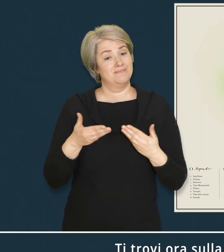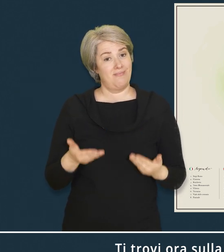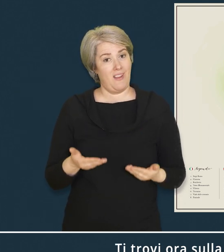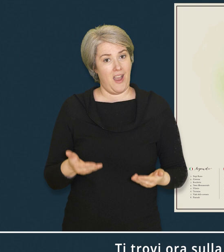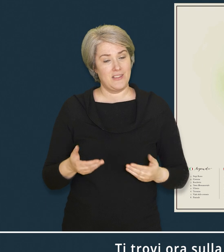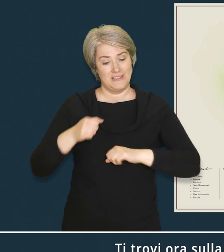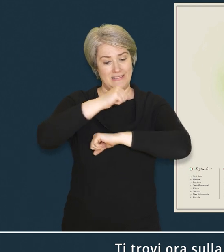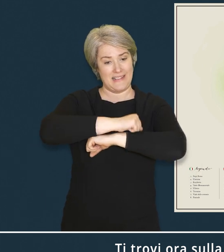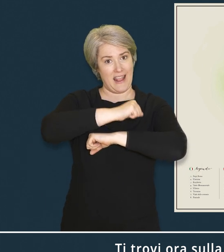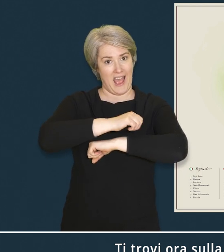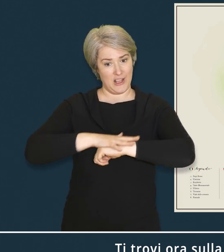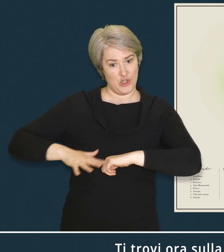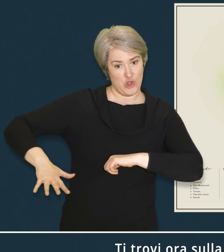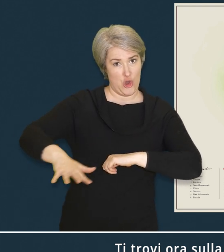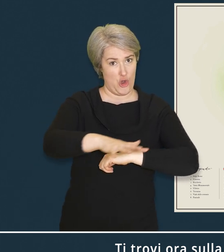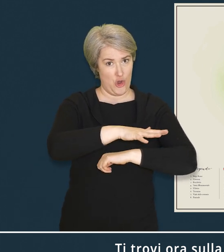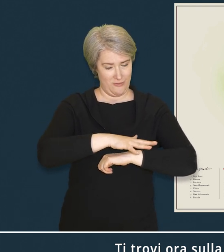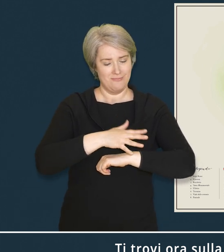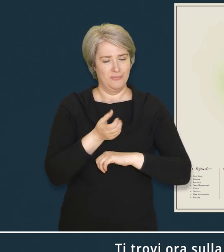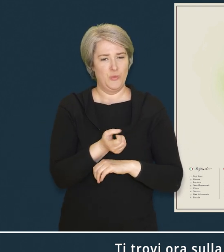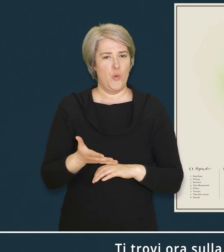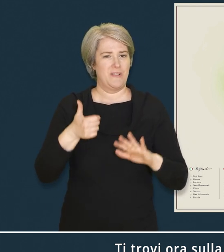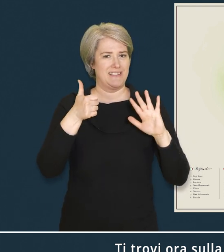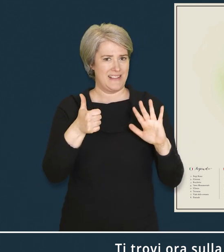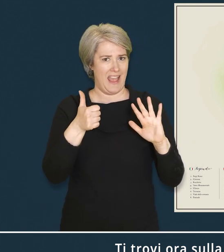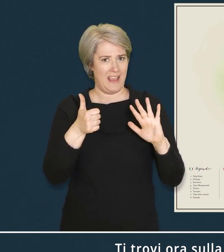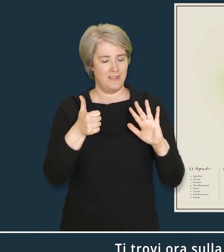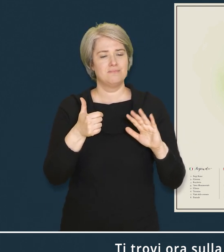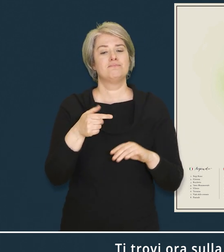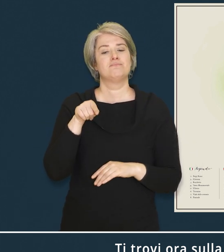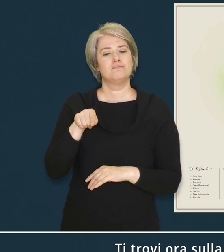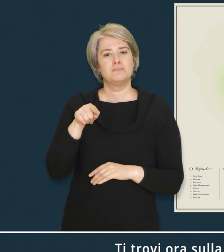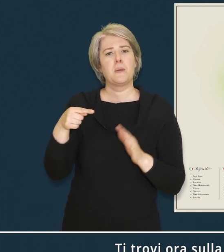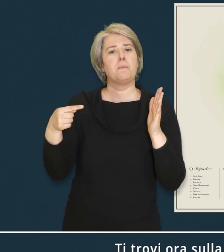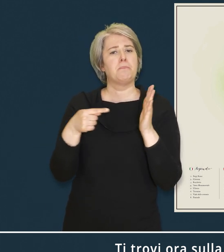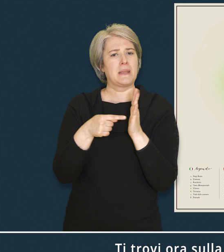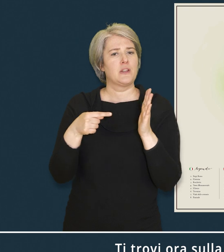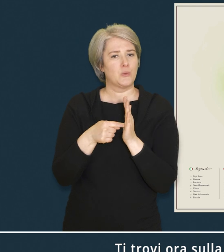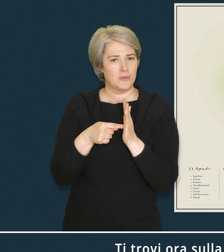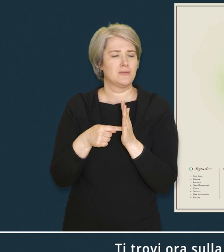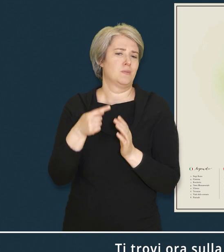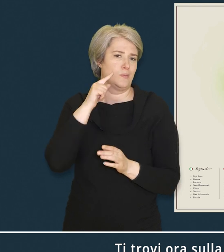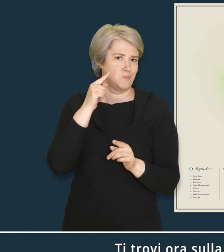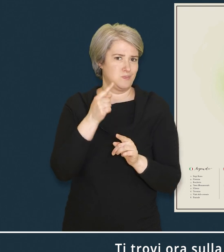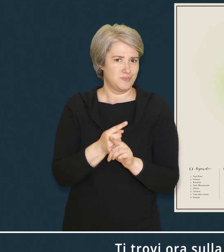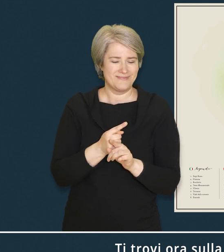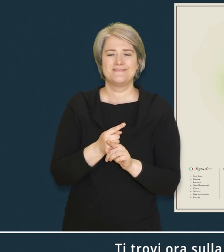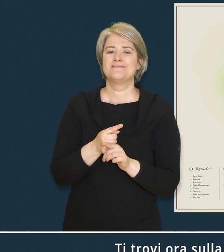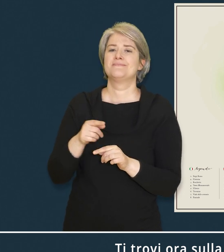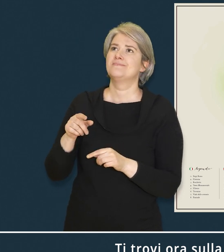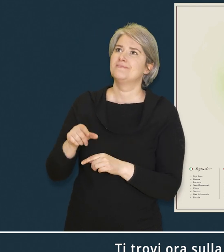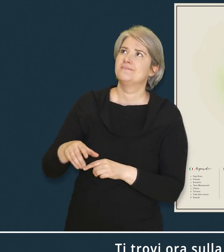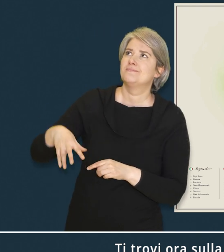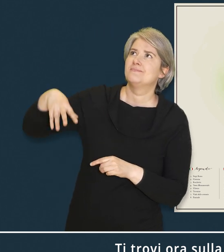Ti trovi ora sulla terrazza, numero 6, all'ombra di un alto Pinus pinea, un pino